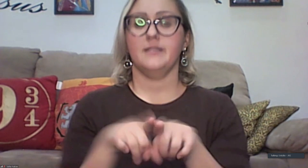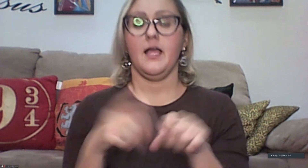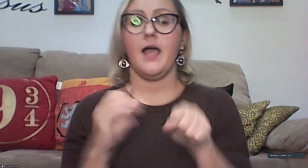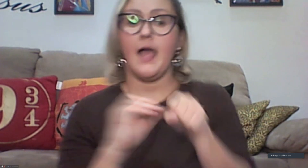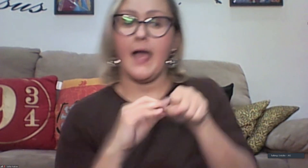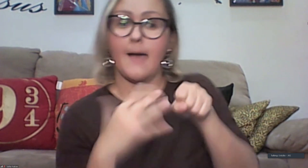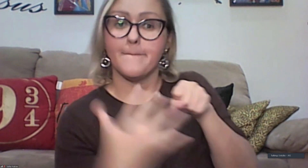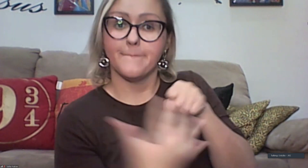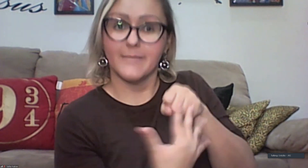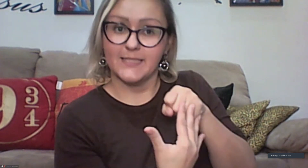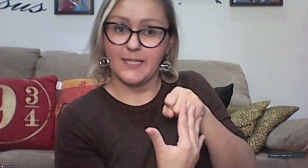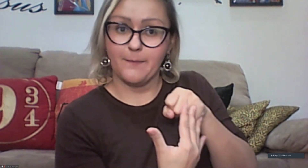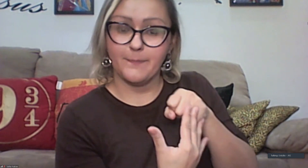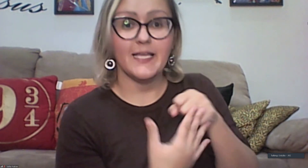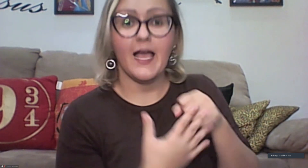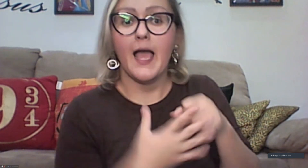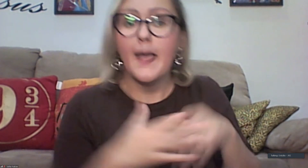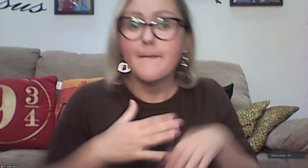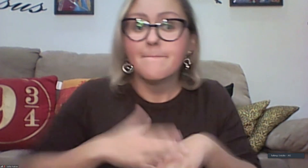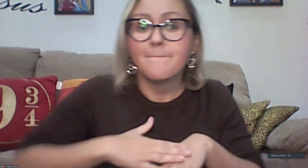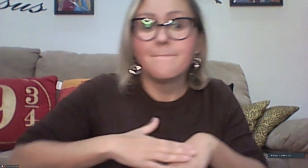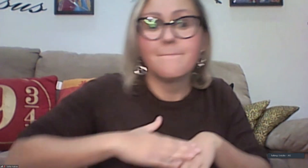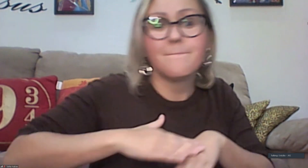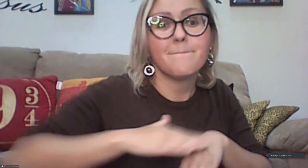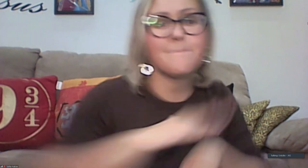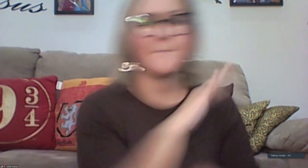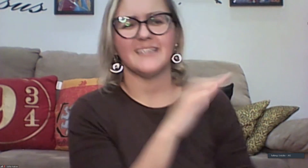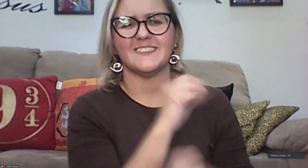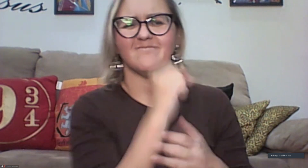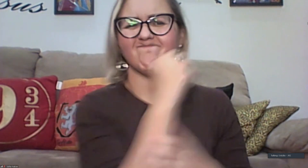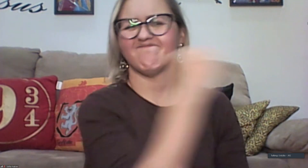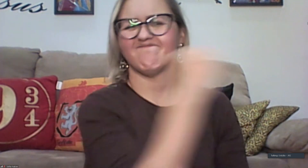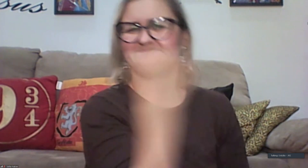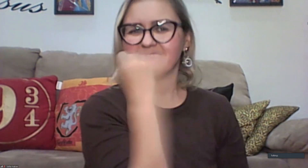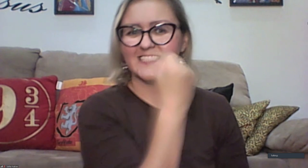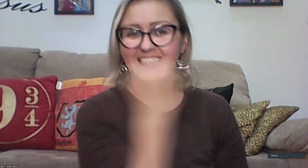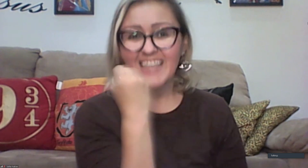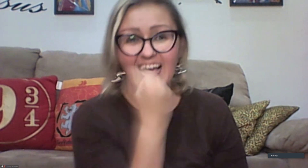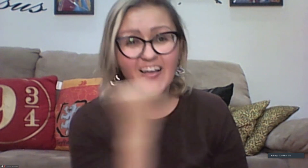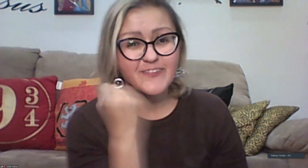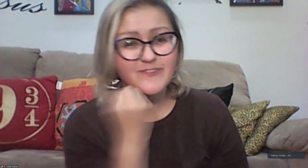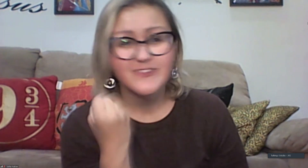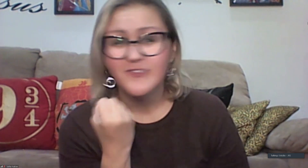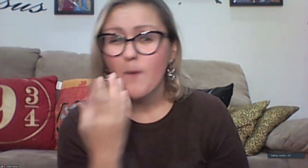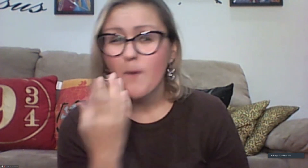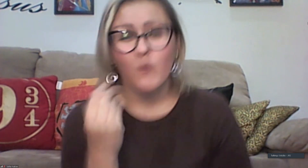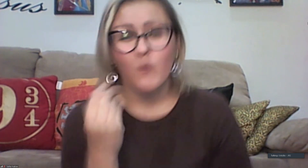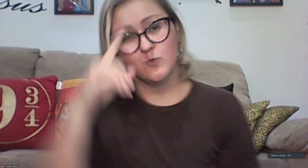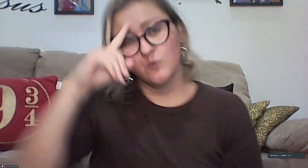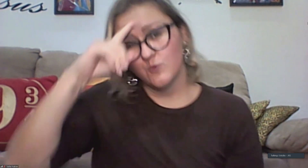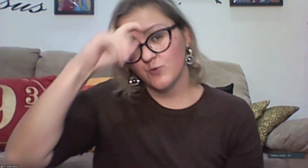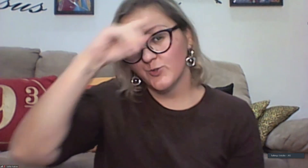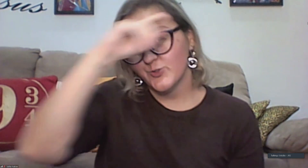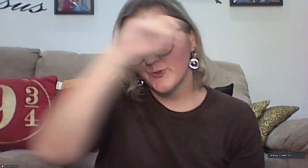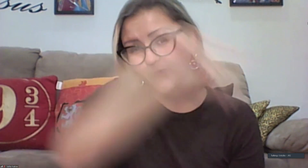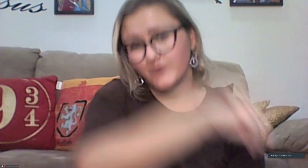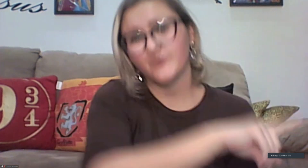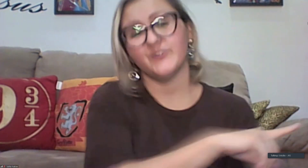do surdo. Tem que haver essa empatia também. Com a chegada da Covid, isso